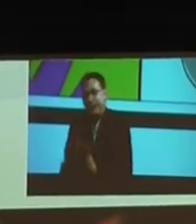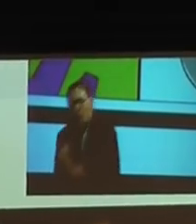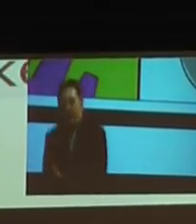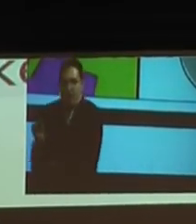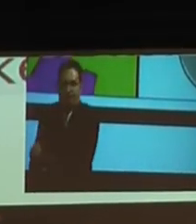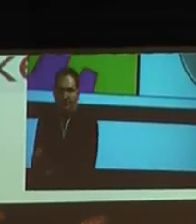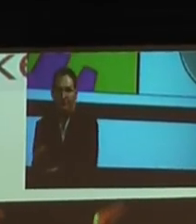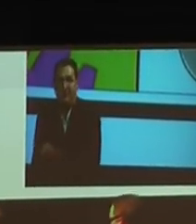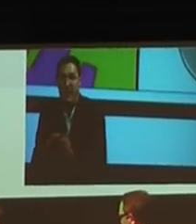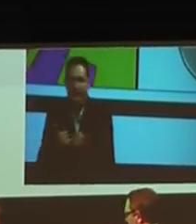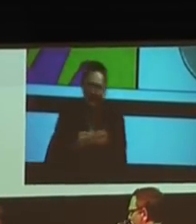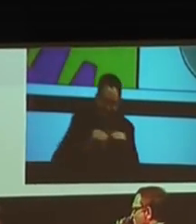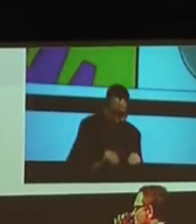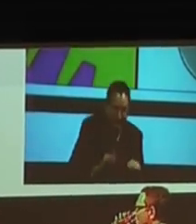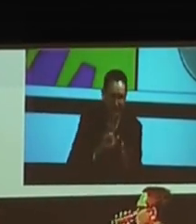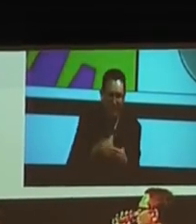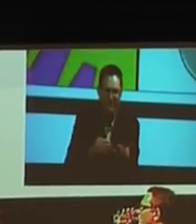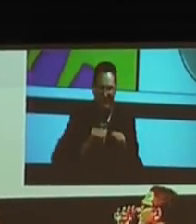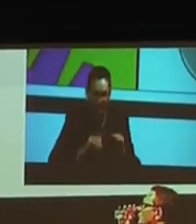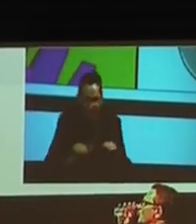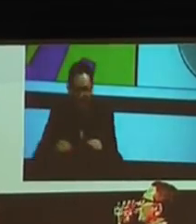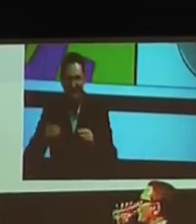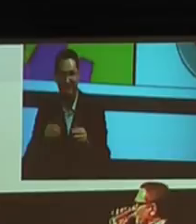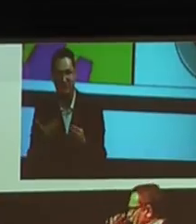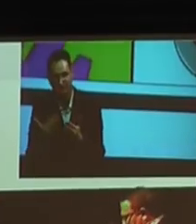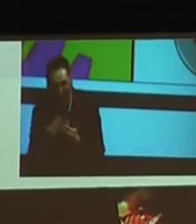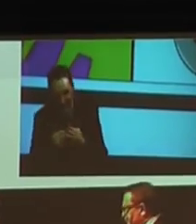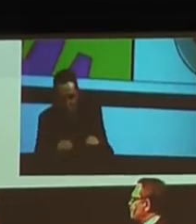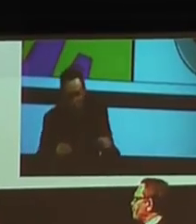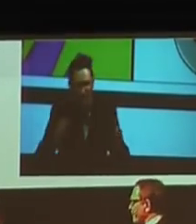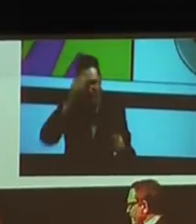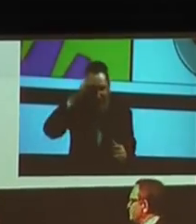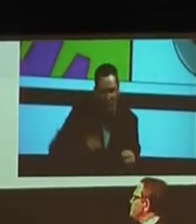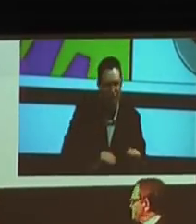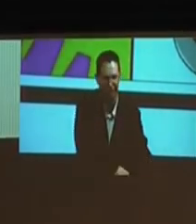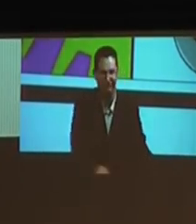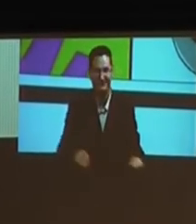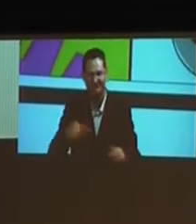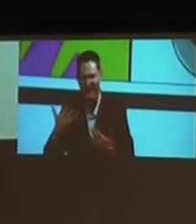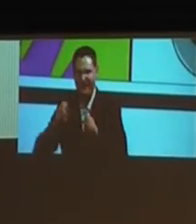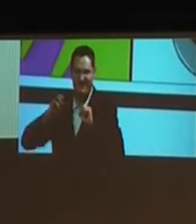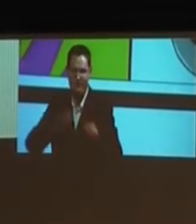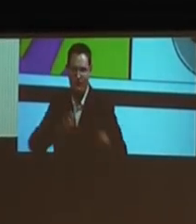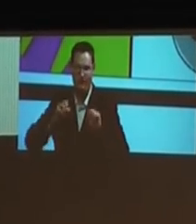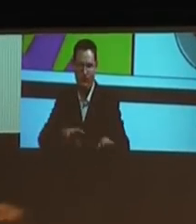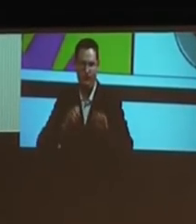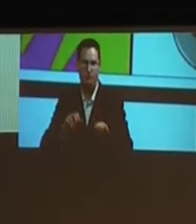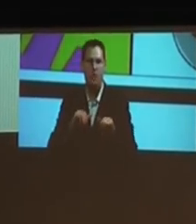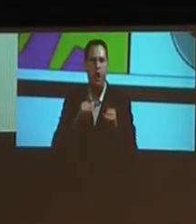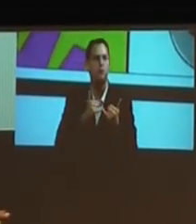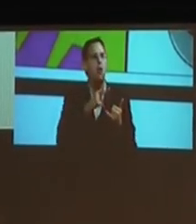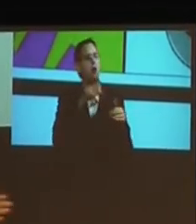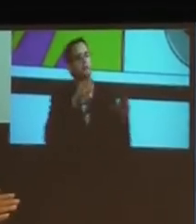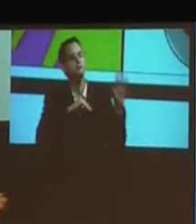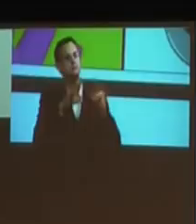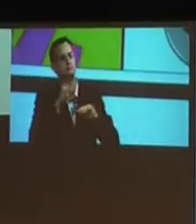ich denke, wenn sich Eltern dafür entscheiden, dann haben sie ihre Gründe dafür und dann ist das in Ordnung. Aber die